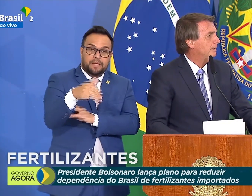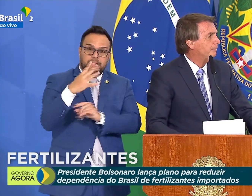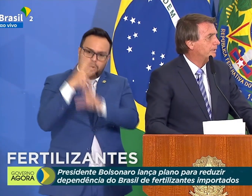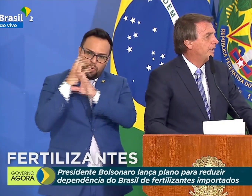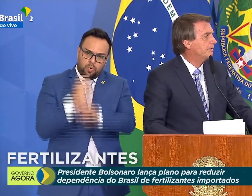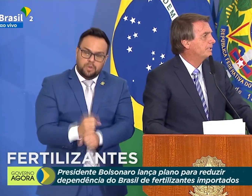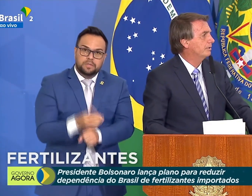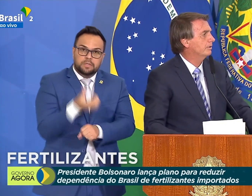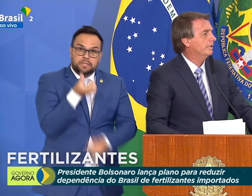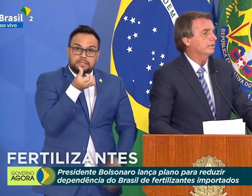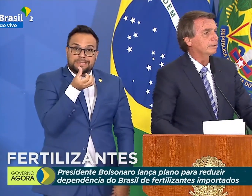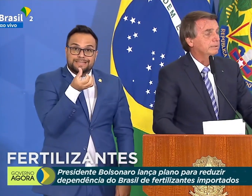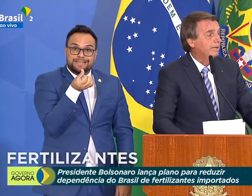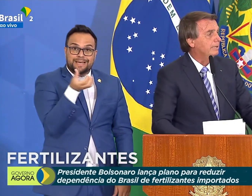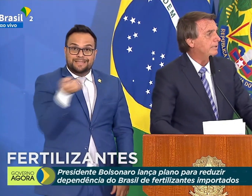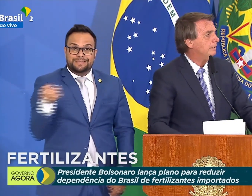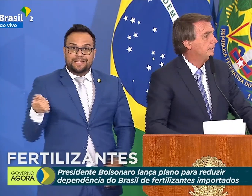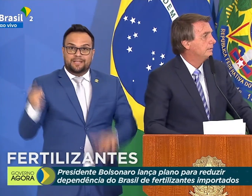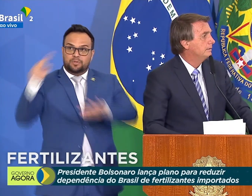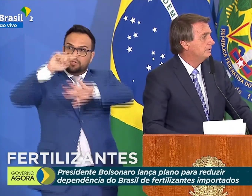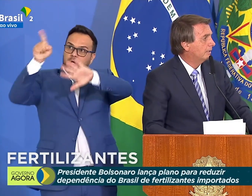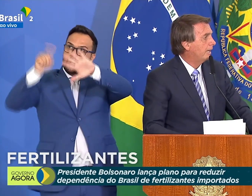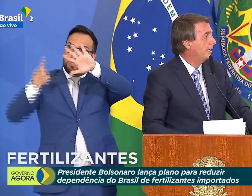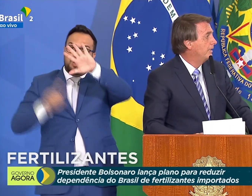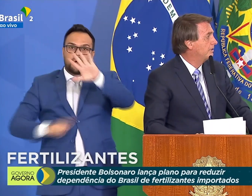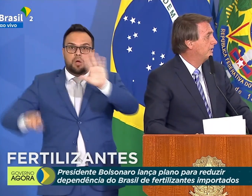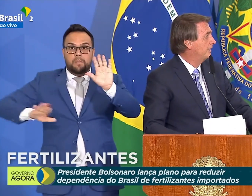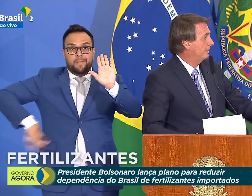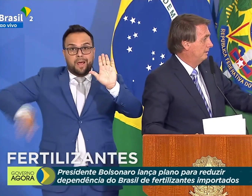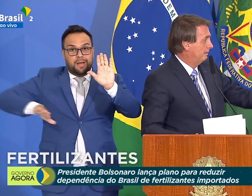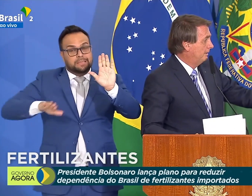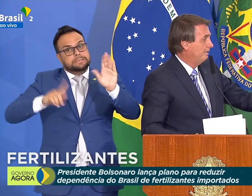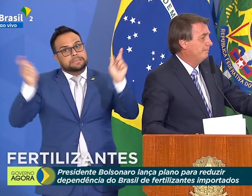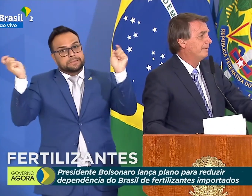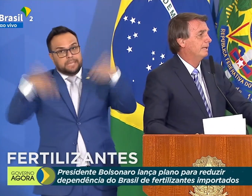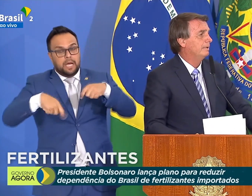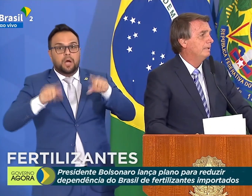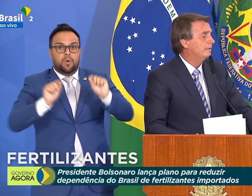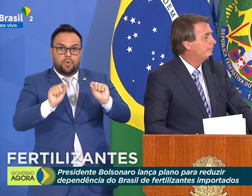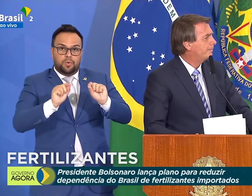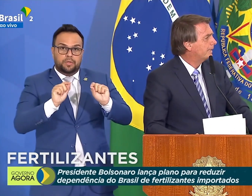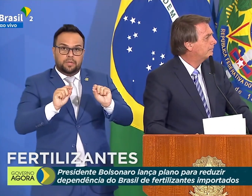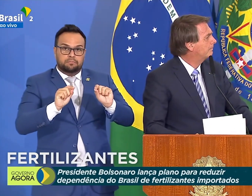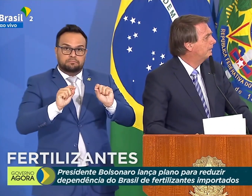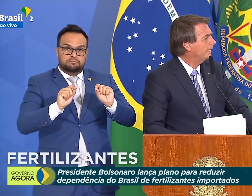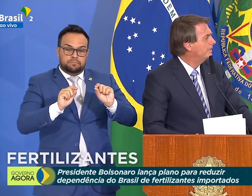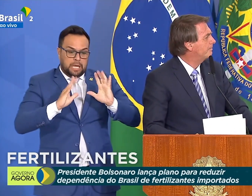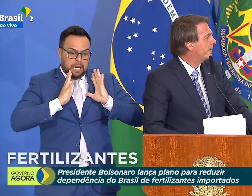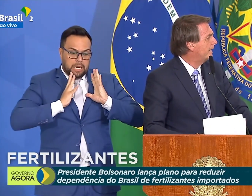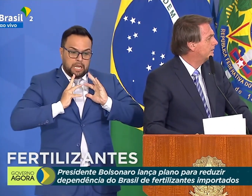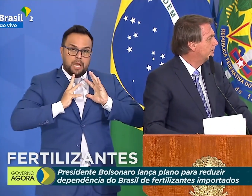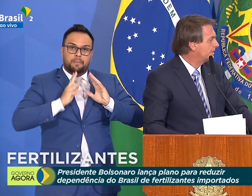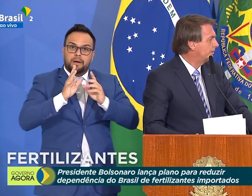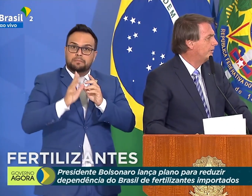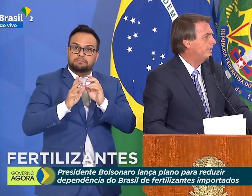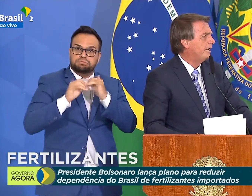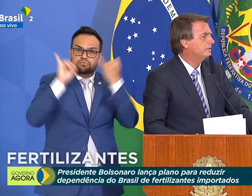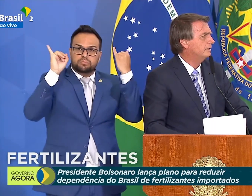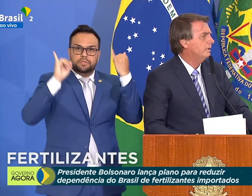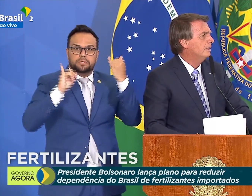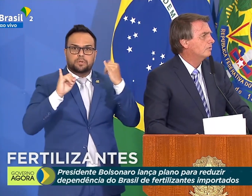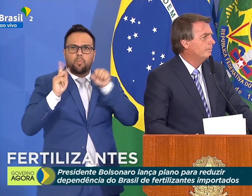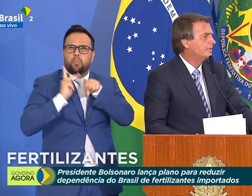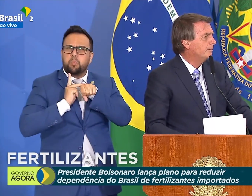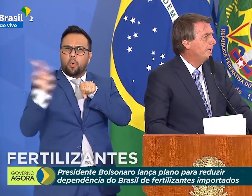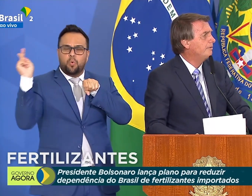metros. Podemos, Ciro Nogueira, dali tirar energia limpa para grande parte do seu